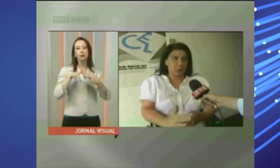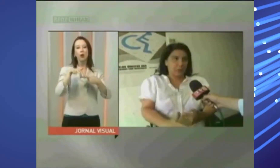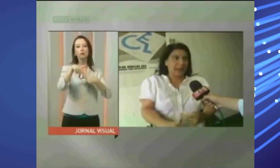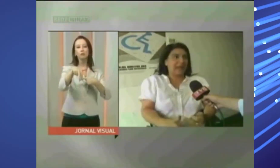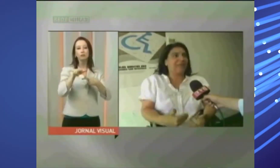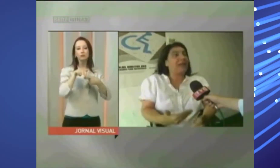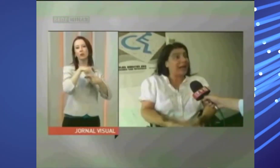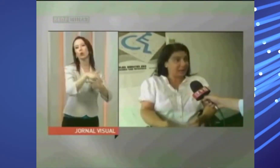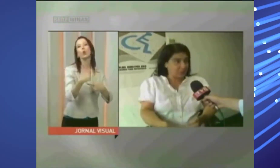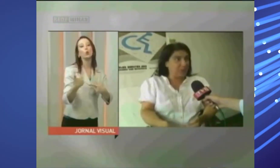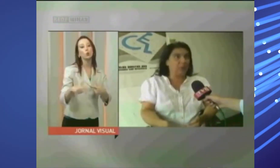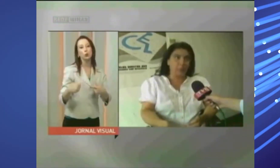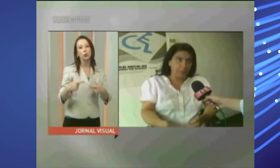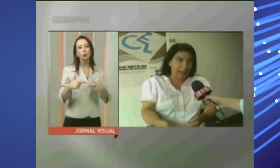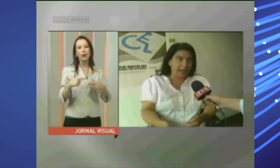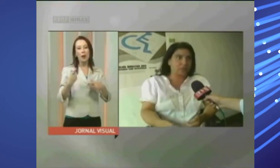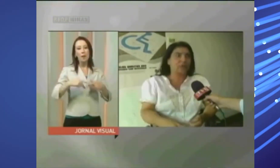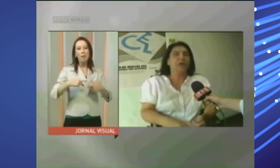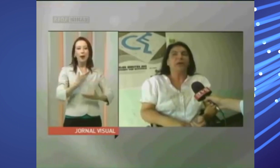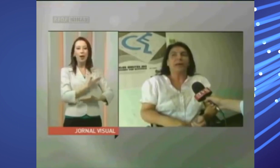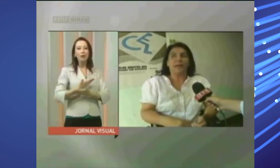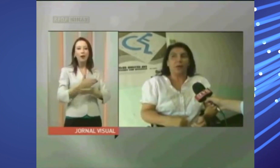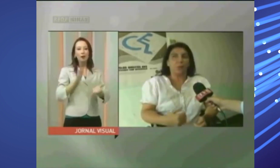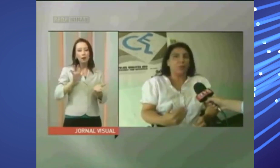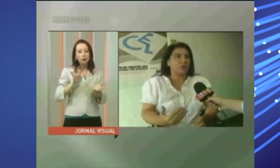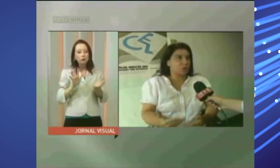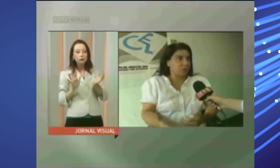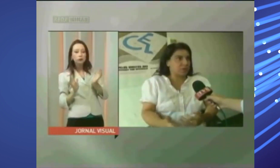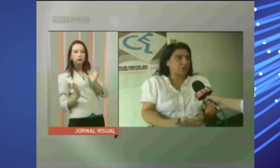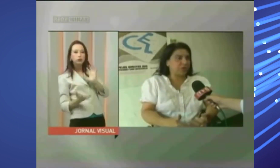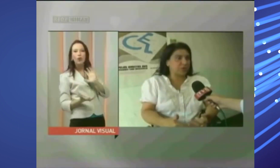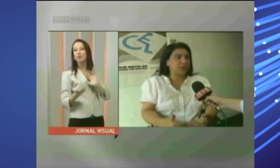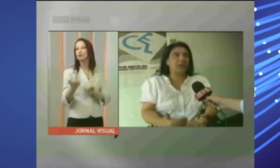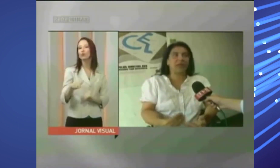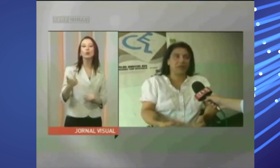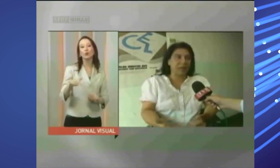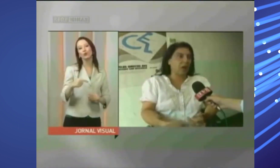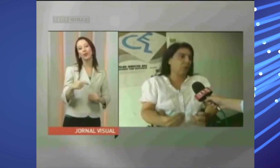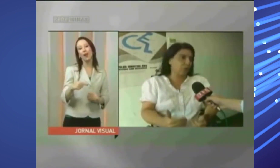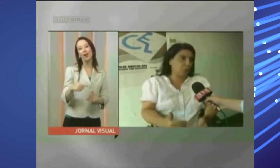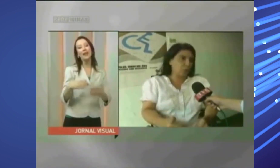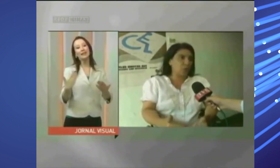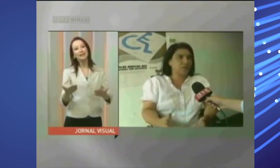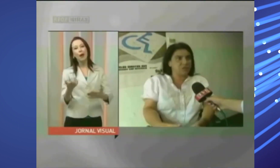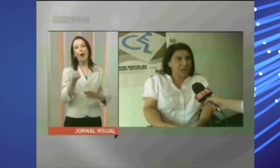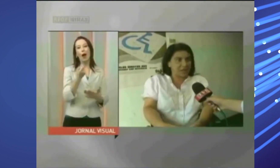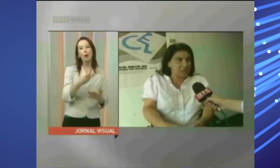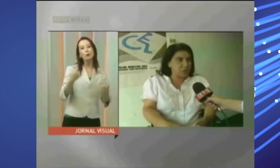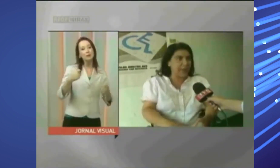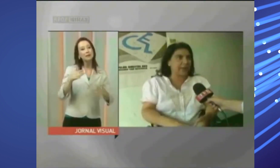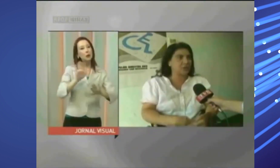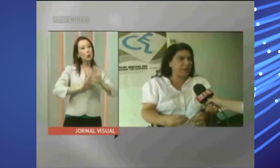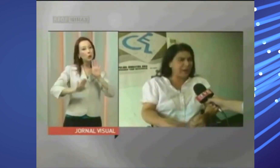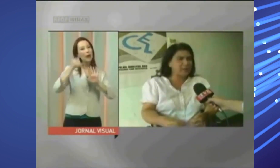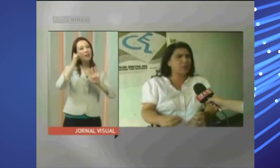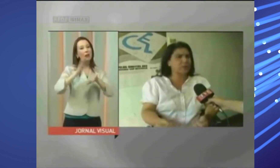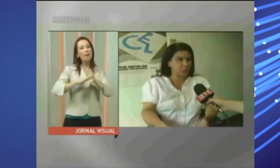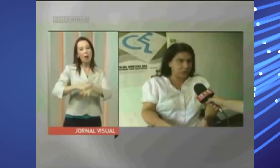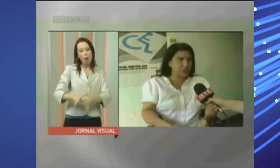me colocava no lugar dele. Falava, gente, mas deve ser complicado, hein? Porque você está ali dentro da sala de aula, aí você sai,